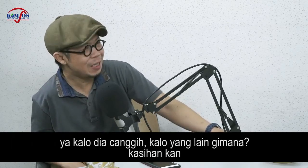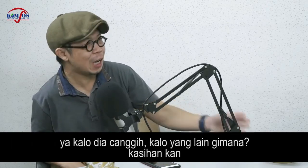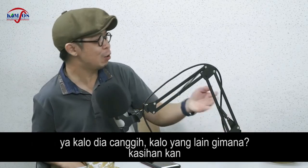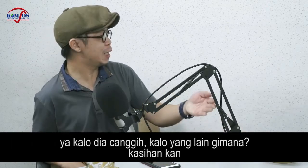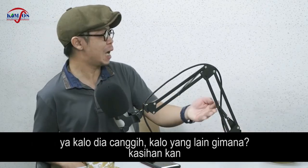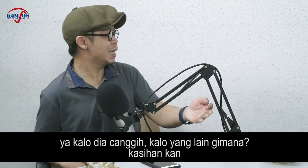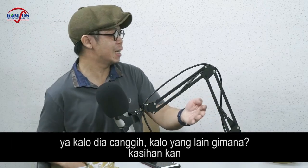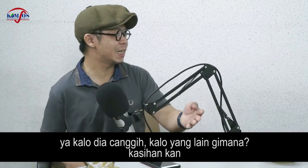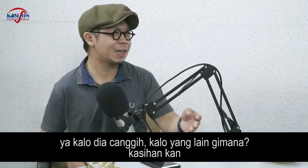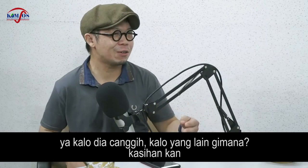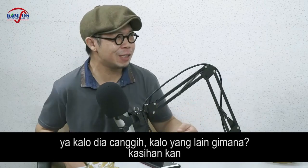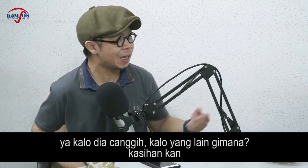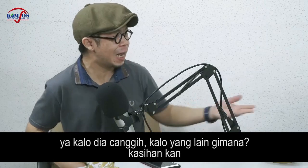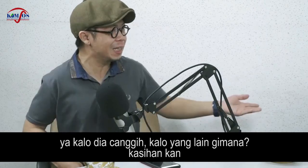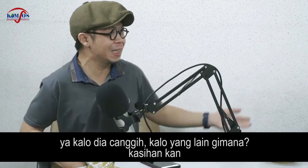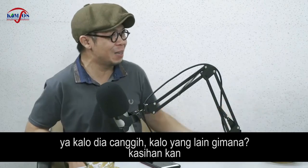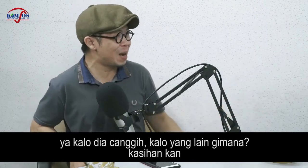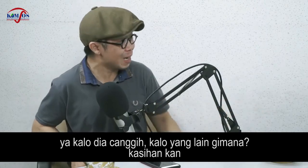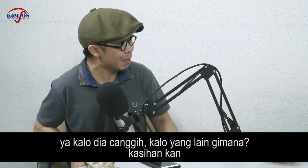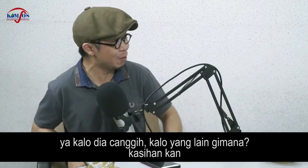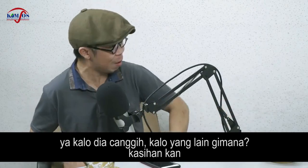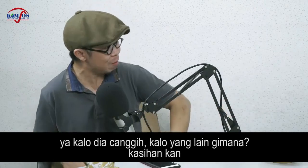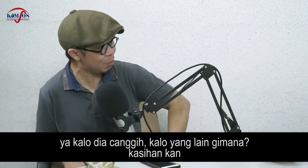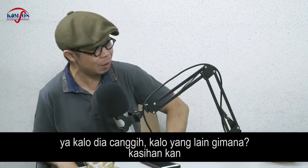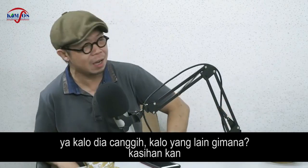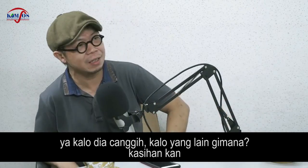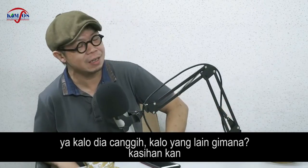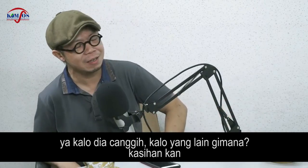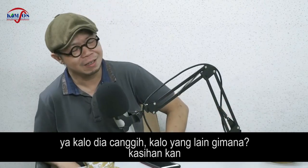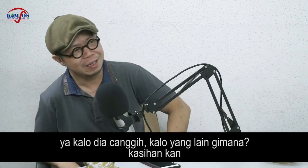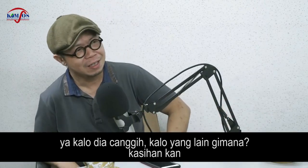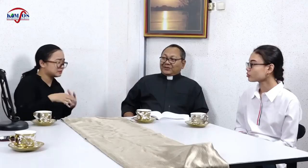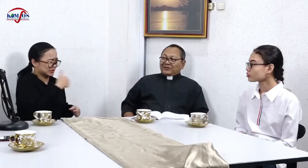kalau dia canggih kalau yang lain gimana gitu